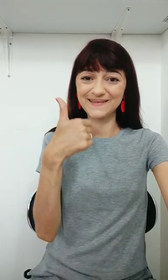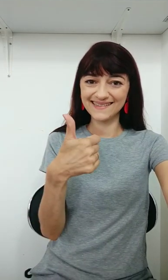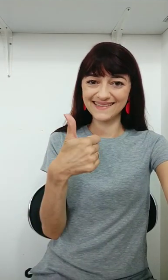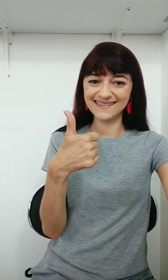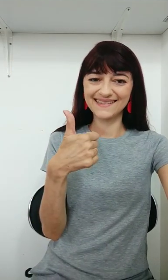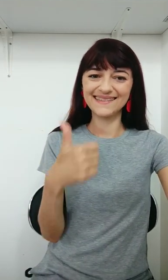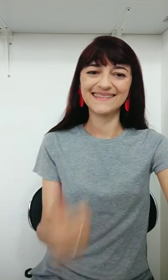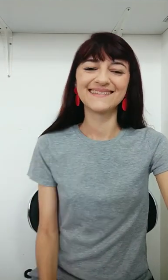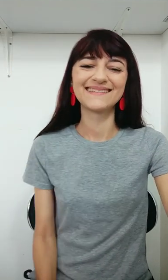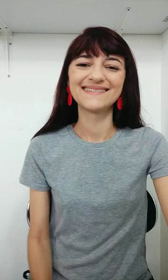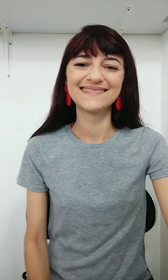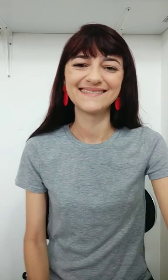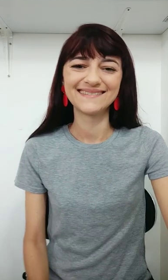tudo bem?